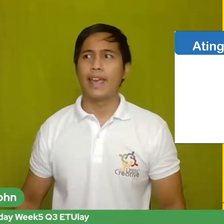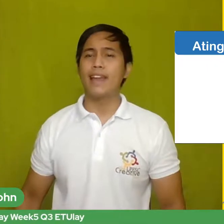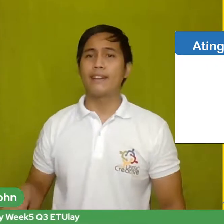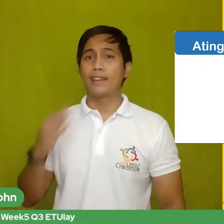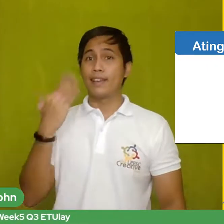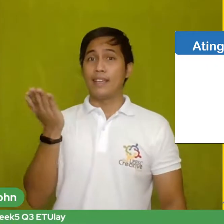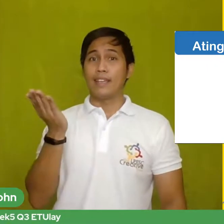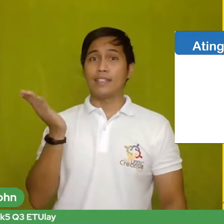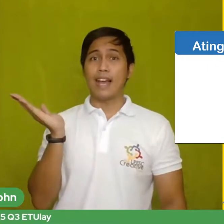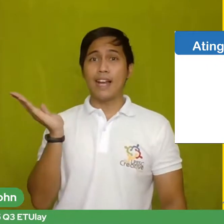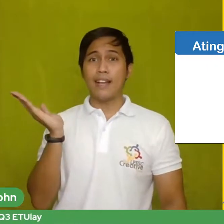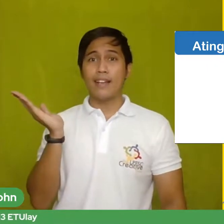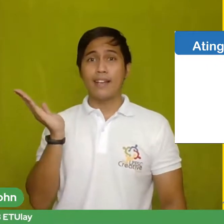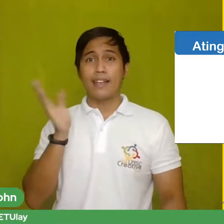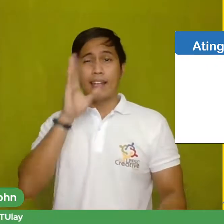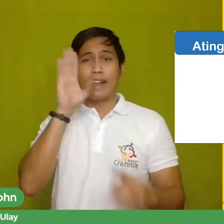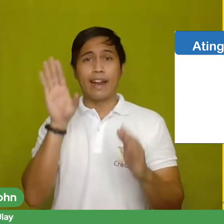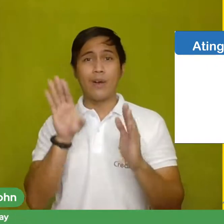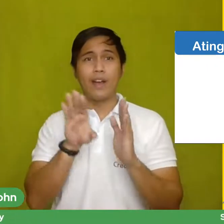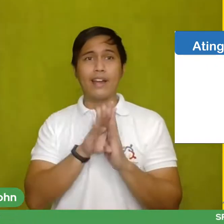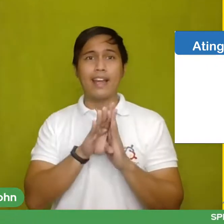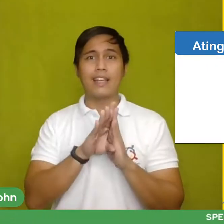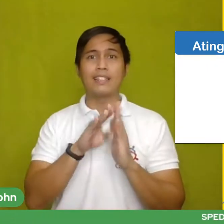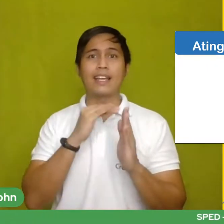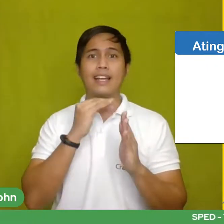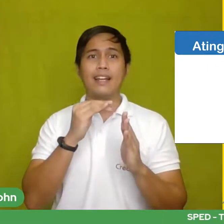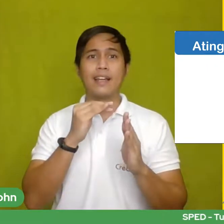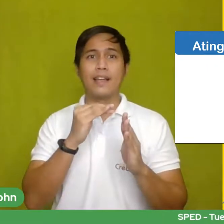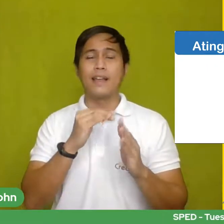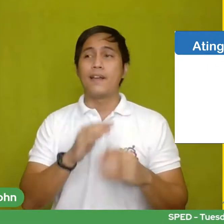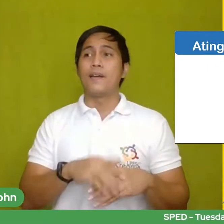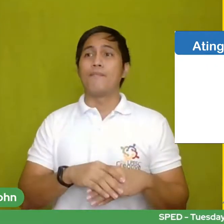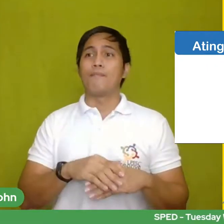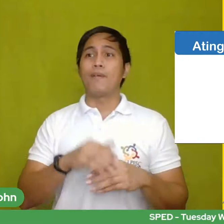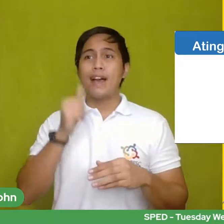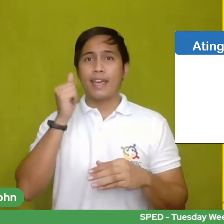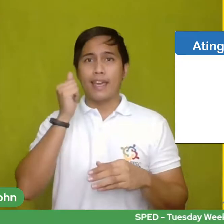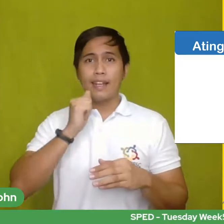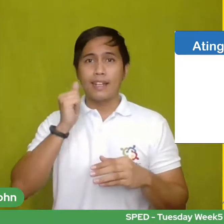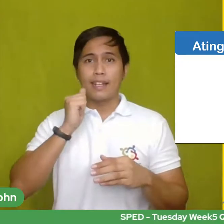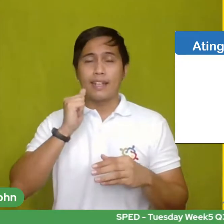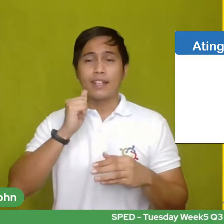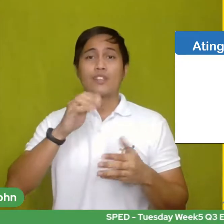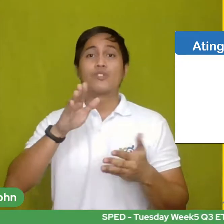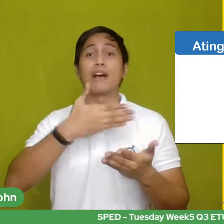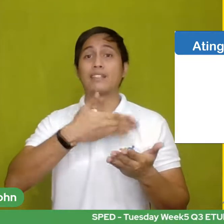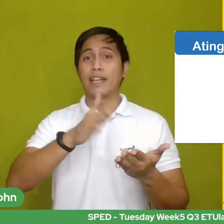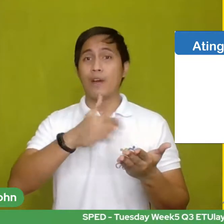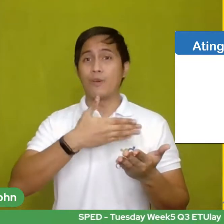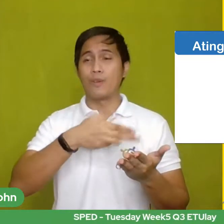Ayan. Isang larawan ng isang babaeng sumasayaw.